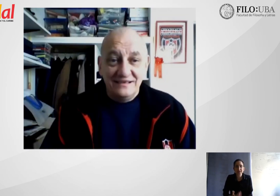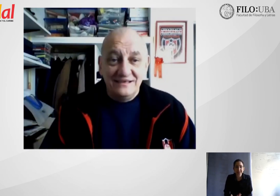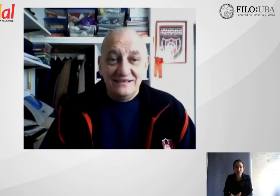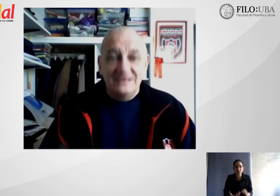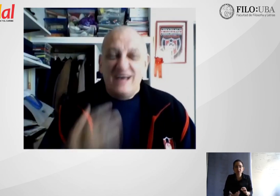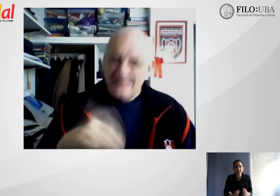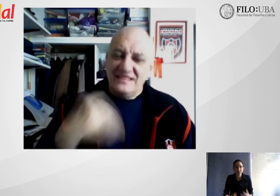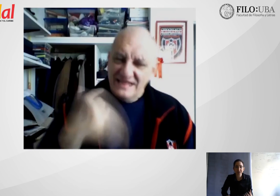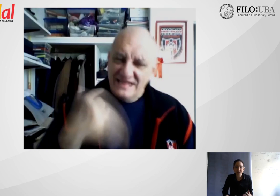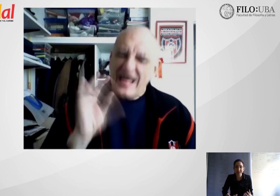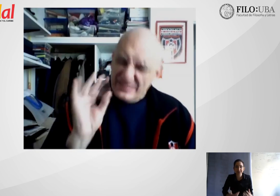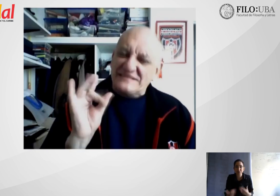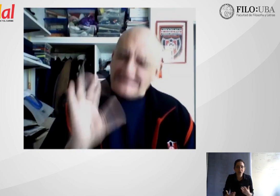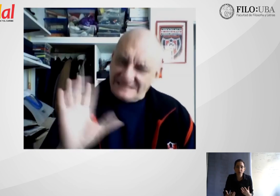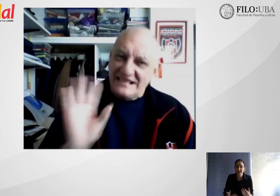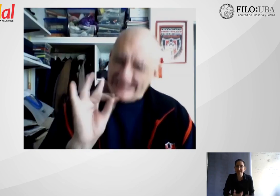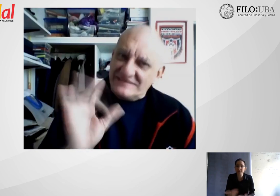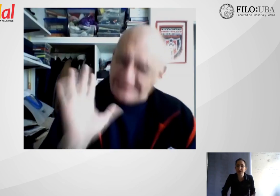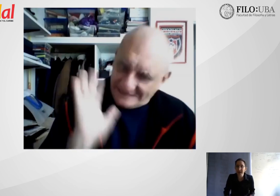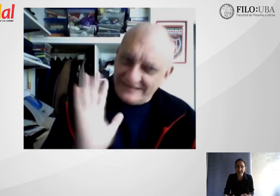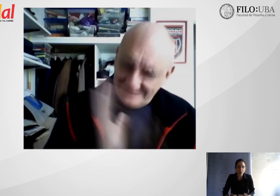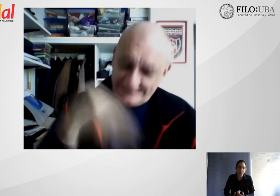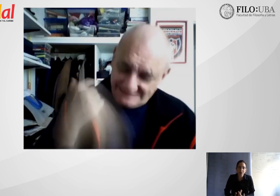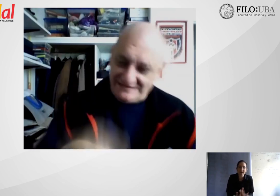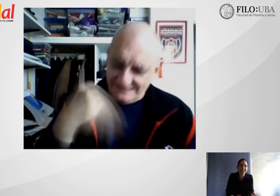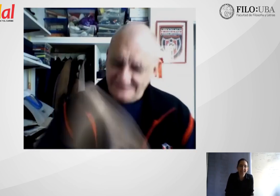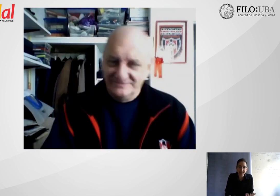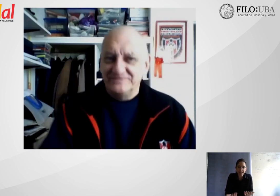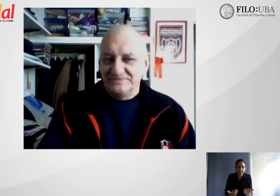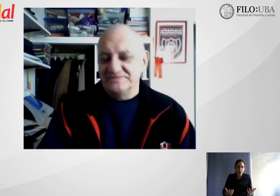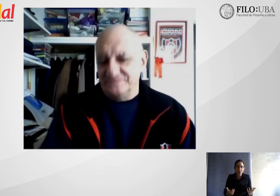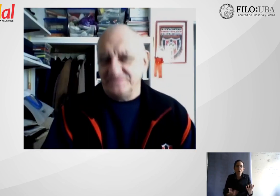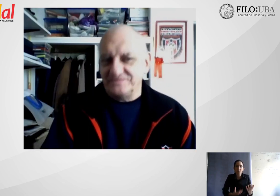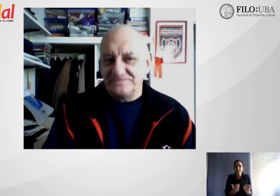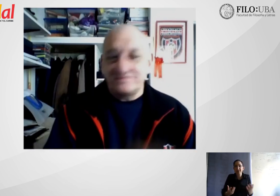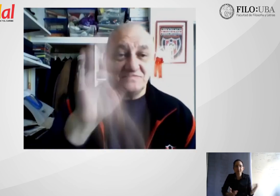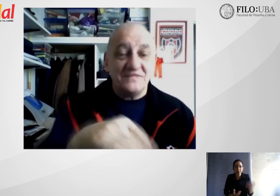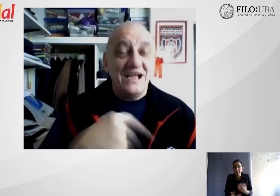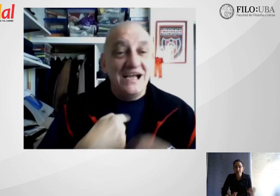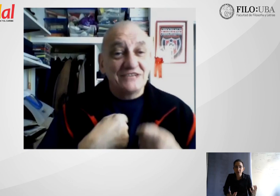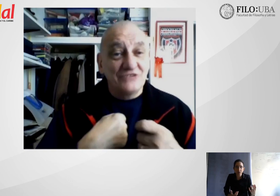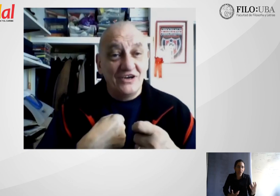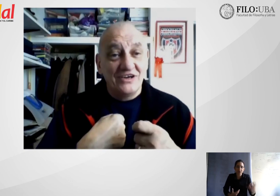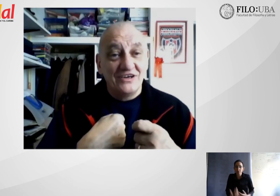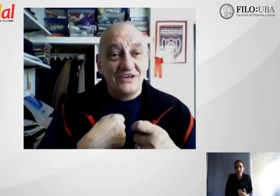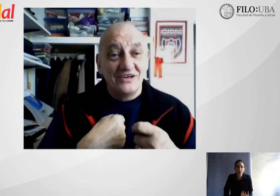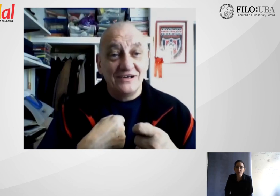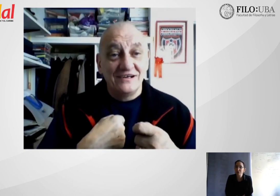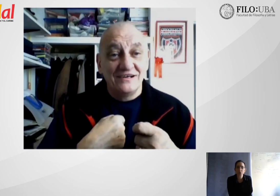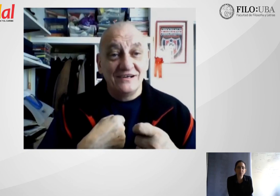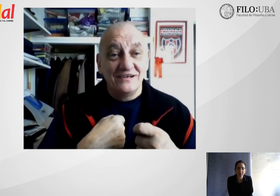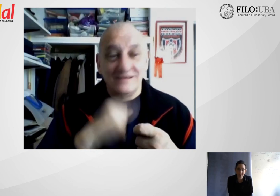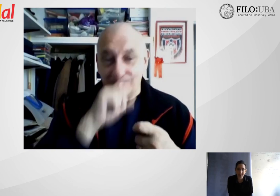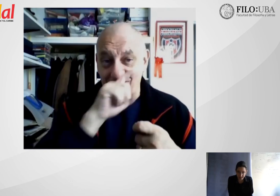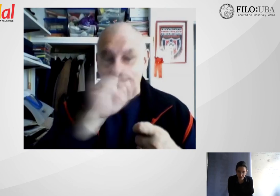personas sordas hay algo como si la sordera en nosotros estuviera disimulada y la tuviéramos que avisar, o como si después las personas cuando se dan cuenta que somos